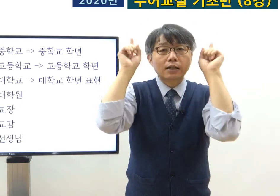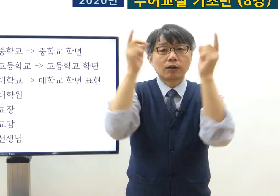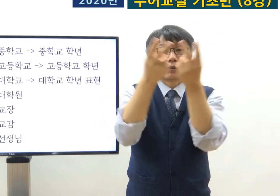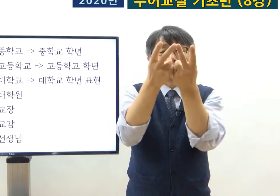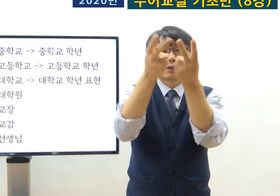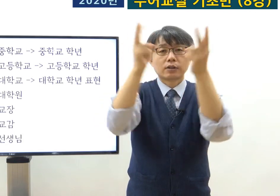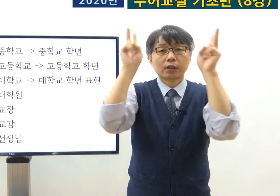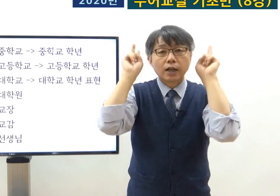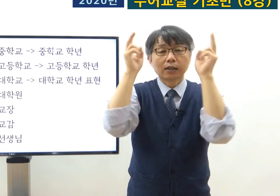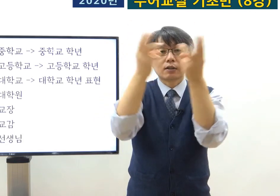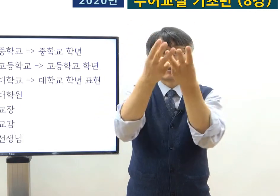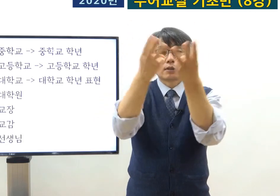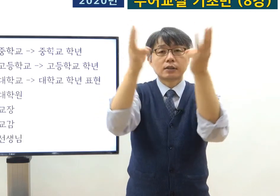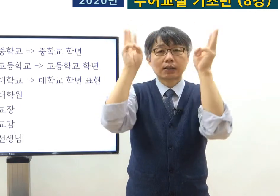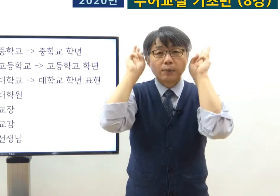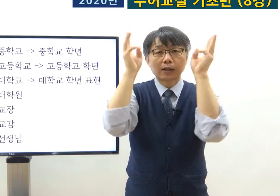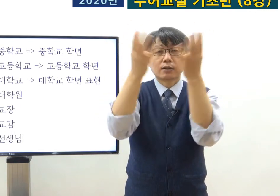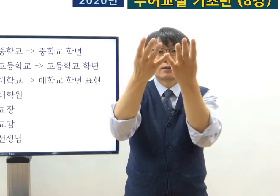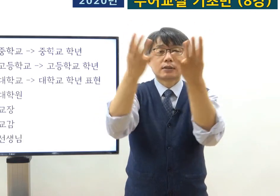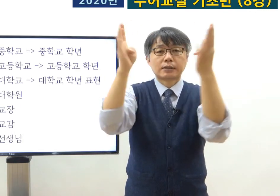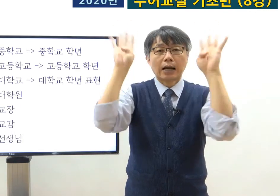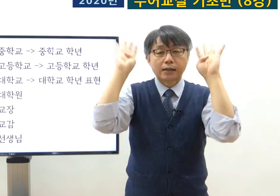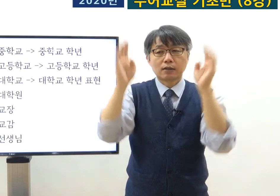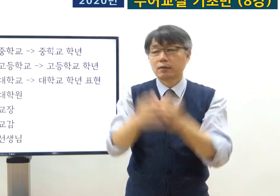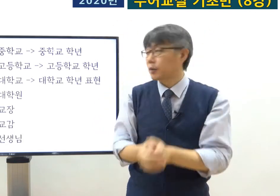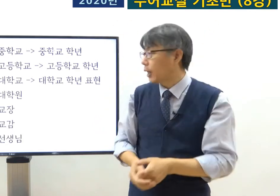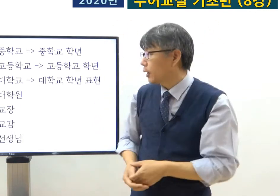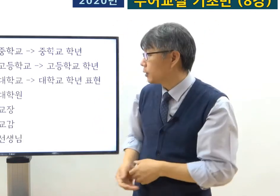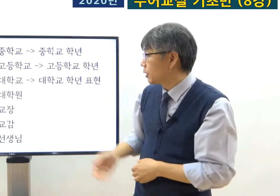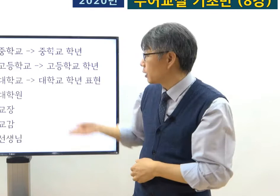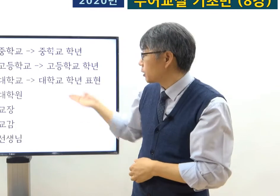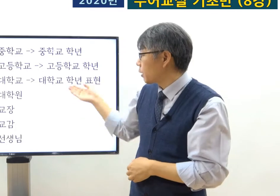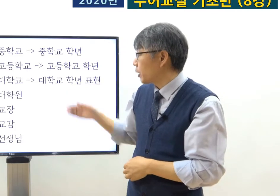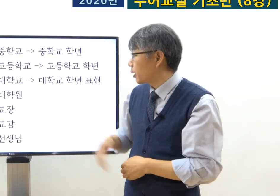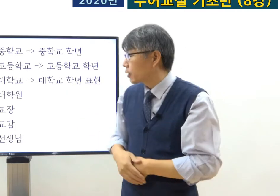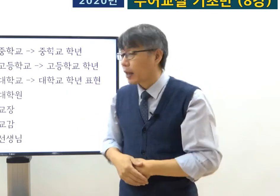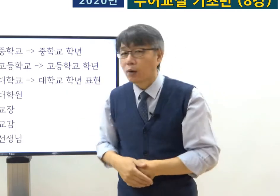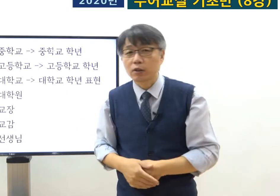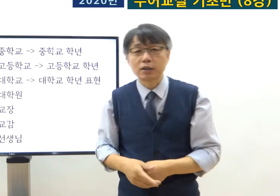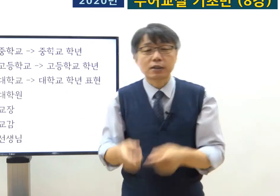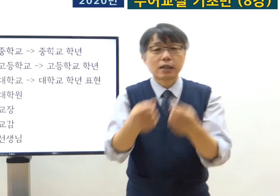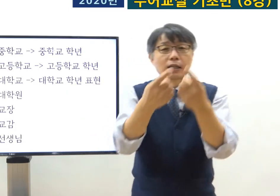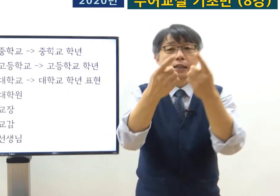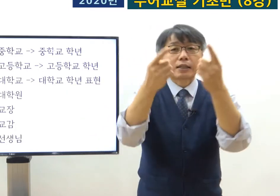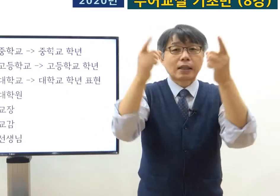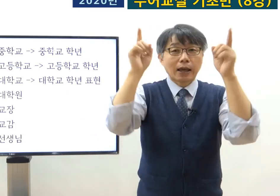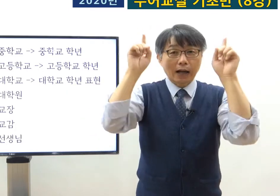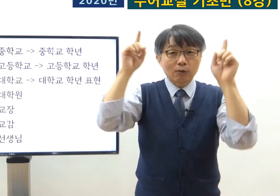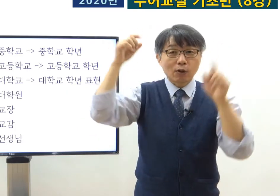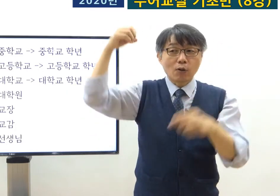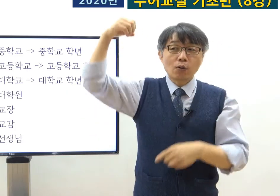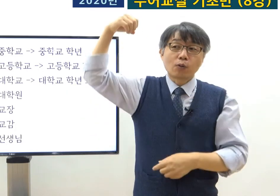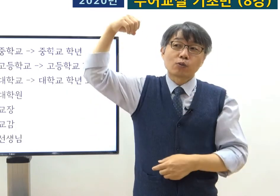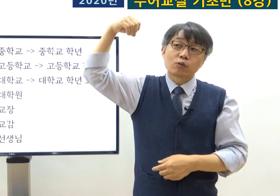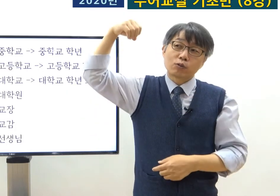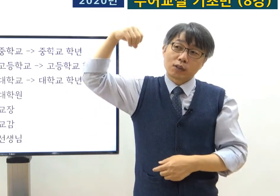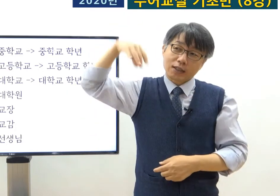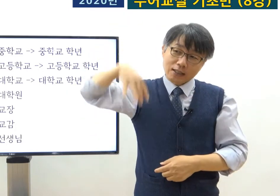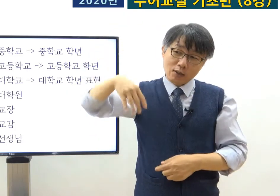1학년, 2학년, 3학년, 4학년입니다. 그 다음에 대학원은 대학하고요. 수술이 이렇게 당연히 와요.